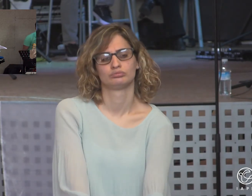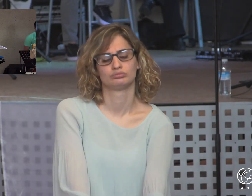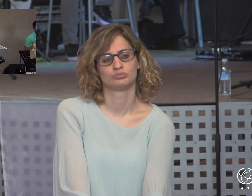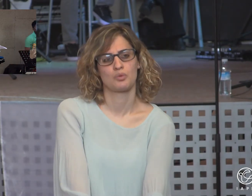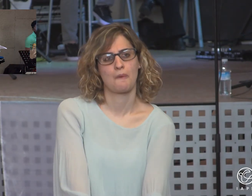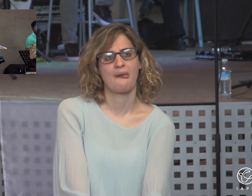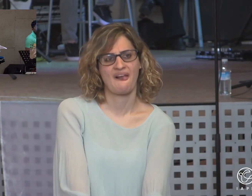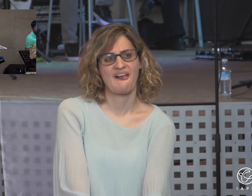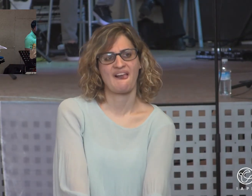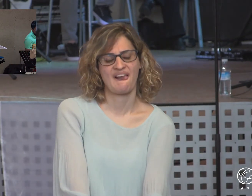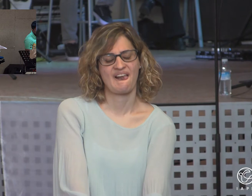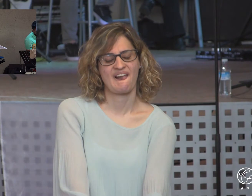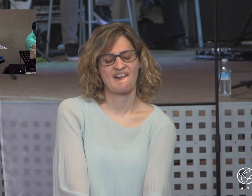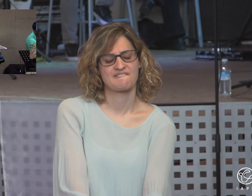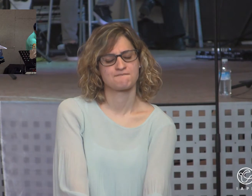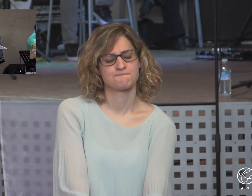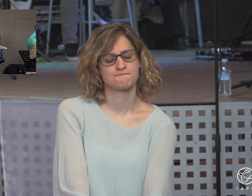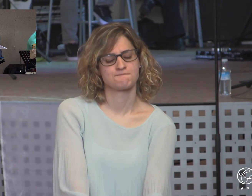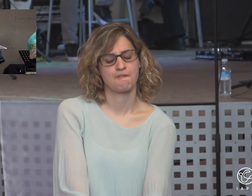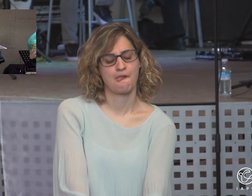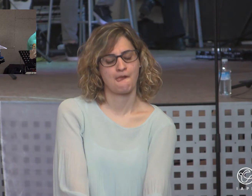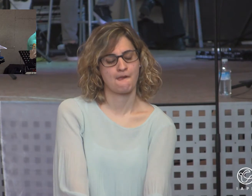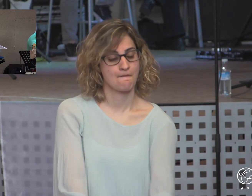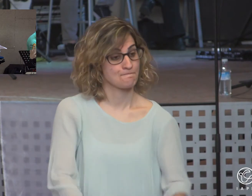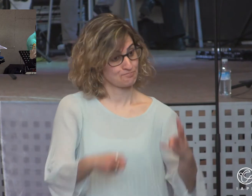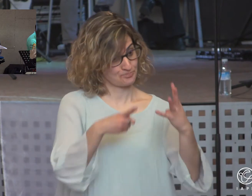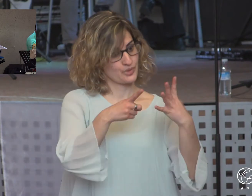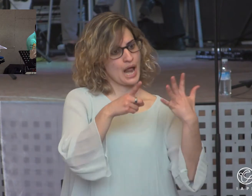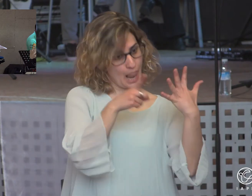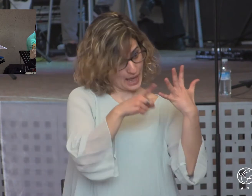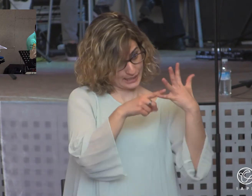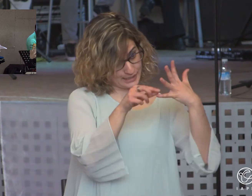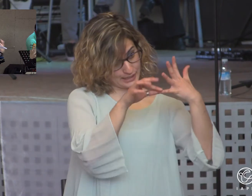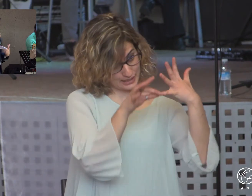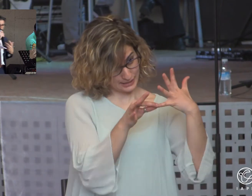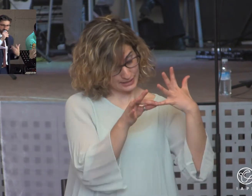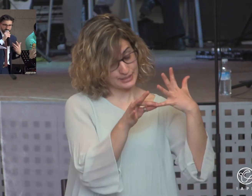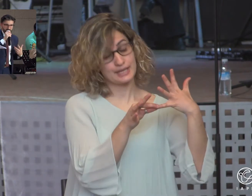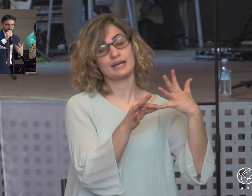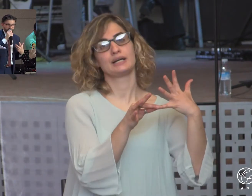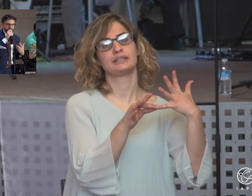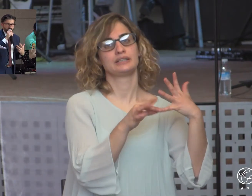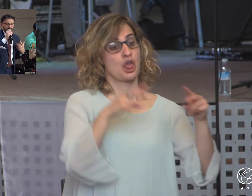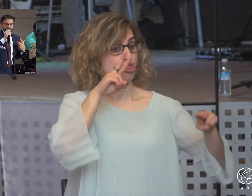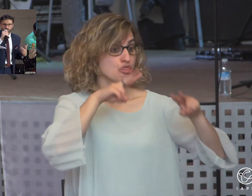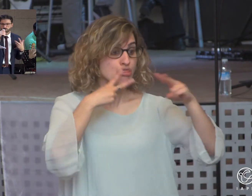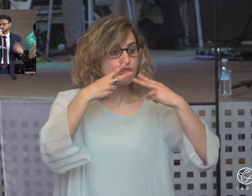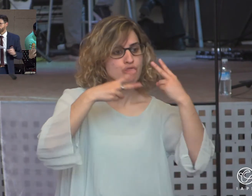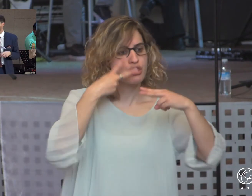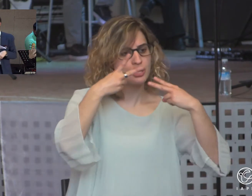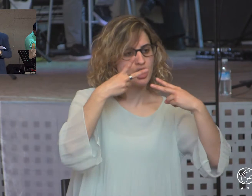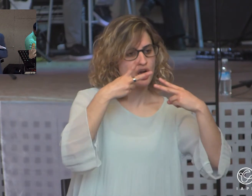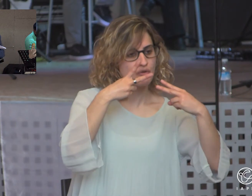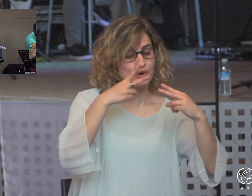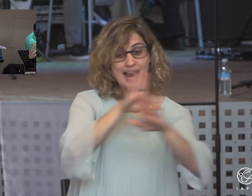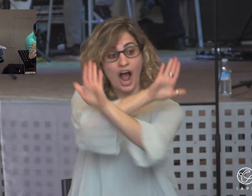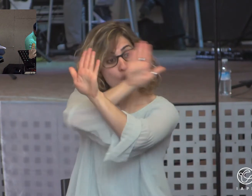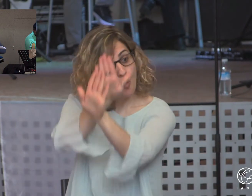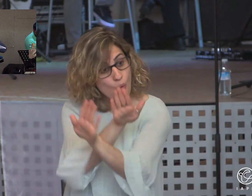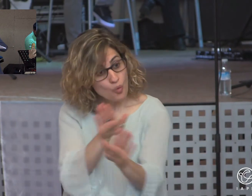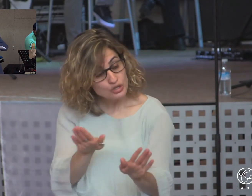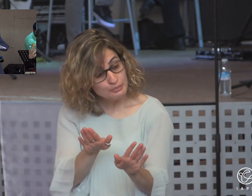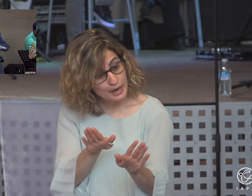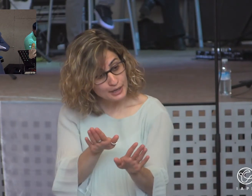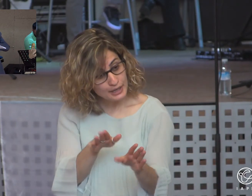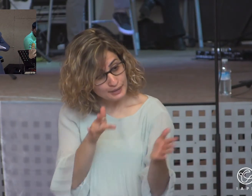es la última cena de Jesús de manera física con los 12.